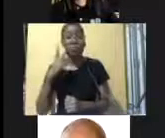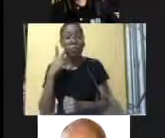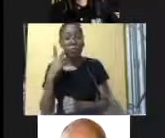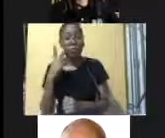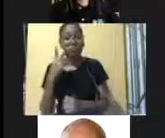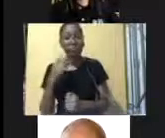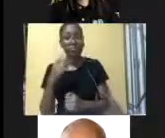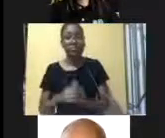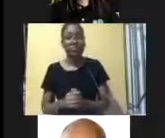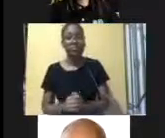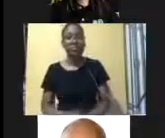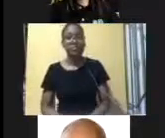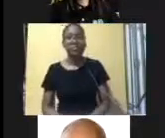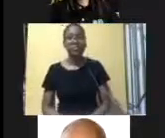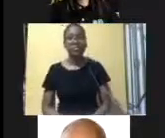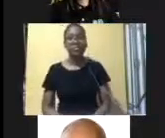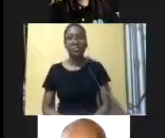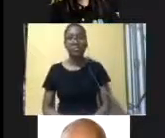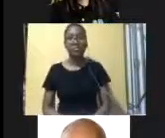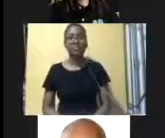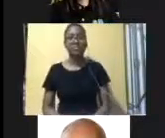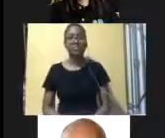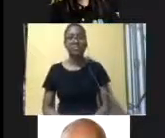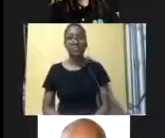Yasmín, yo lo voy a interpretar en voz, no se preocupe.